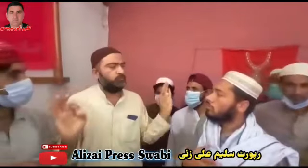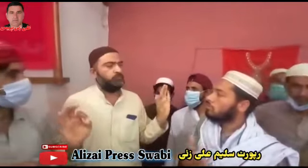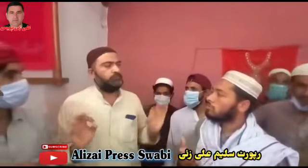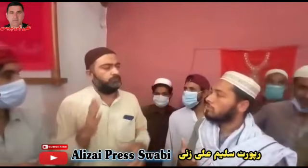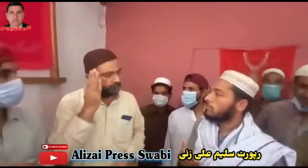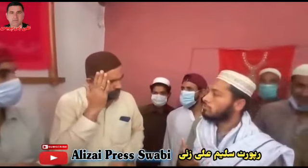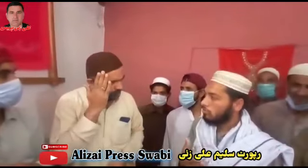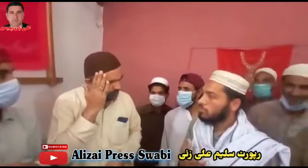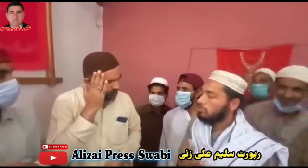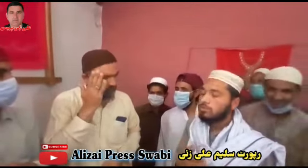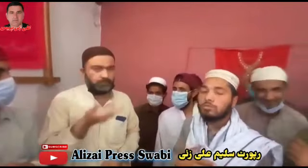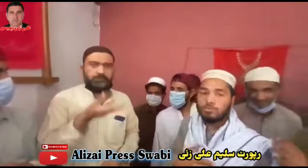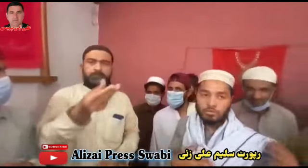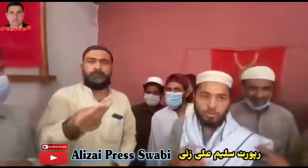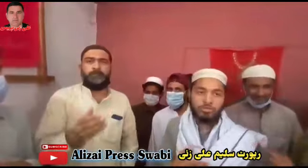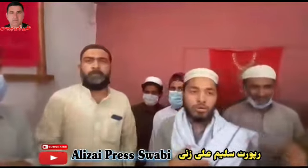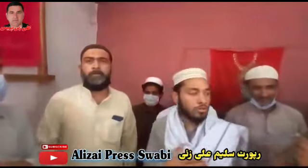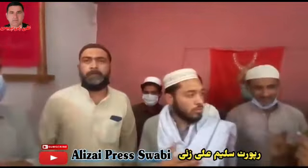وي موږ ستاسو ډېر شکر گزار یو چې تاسو راغلي.